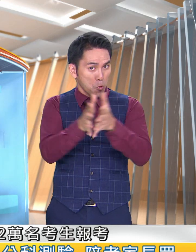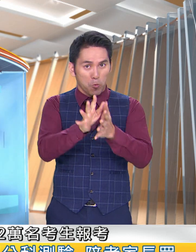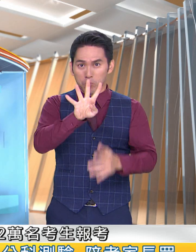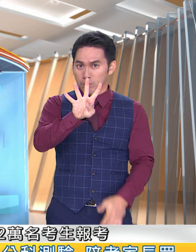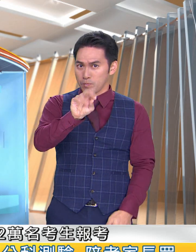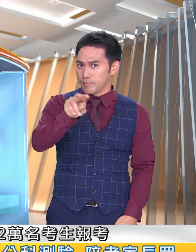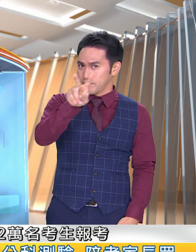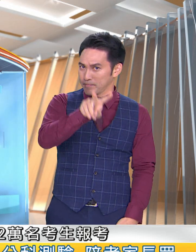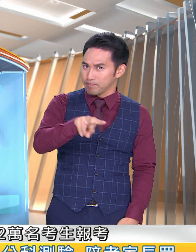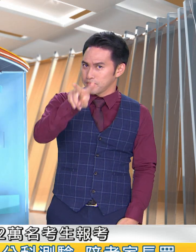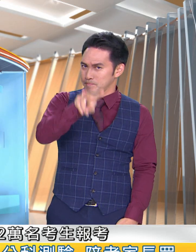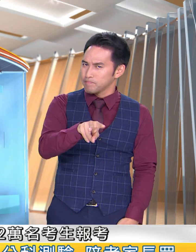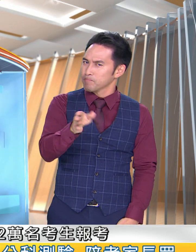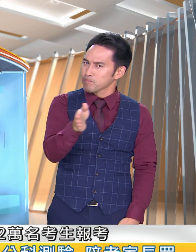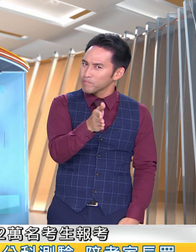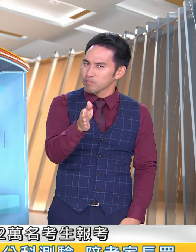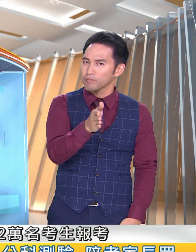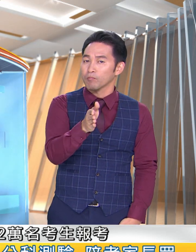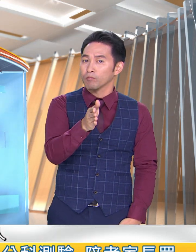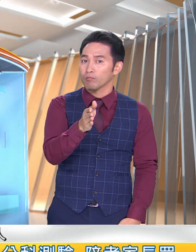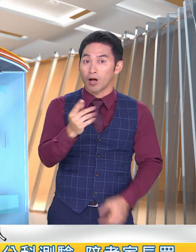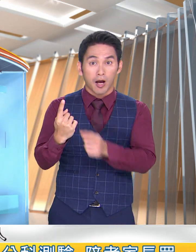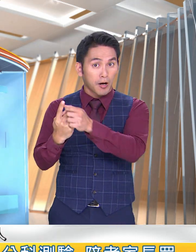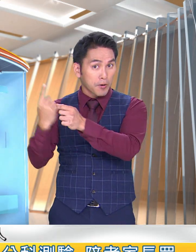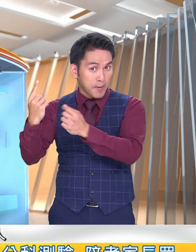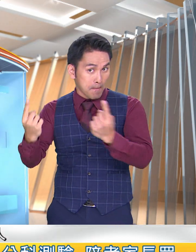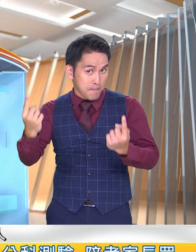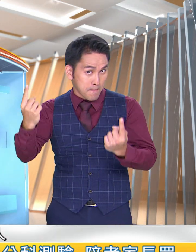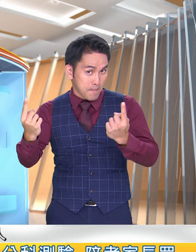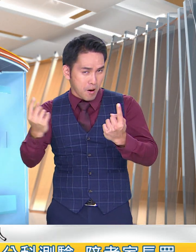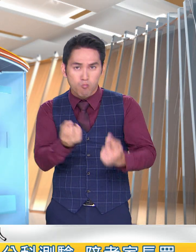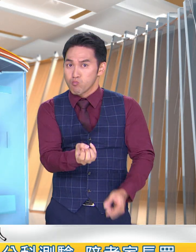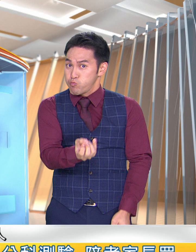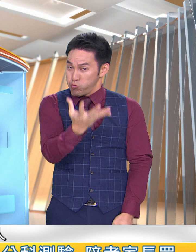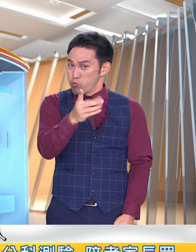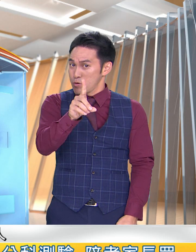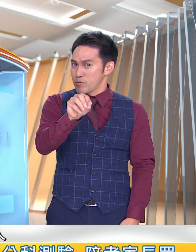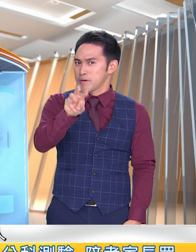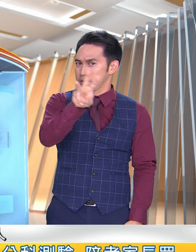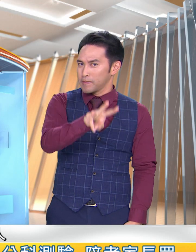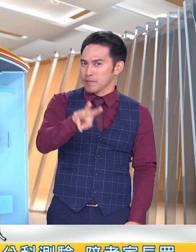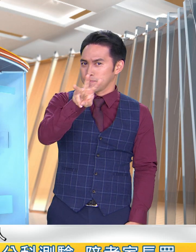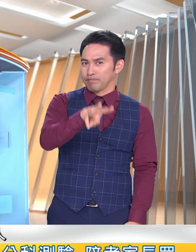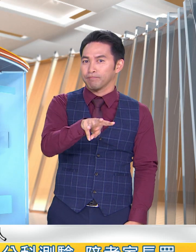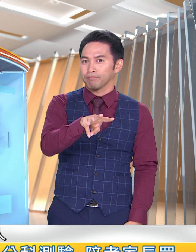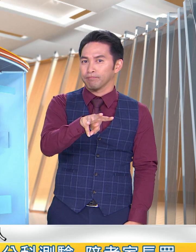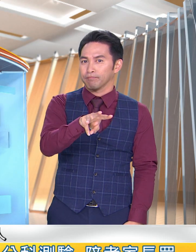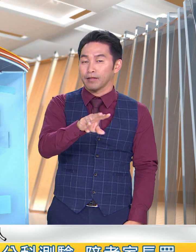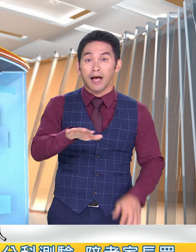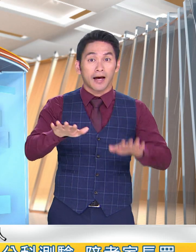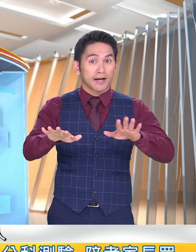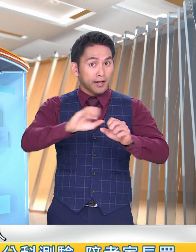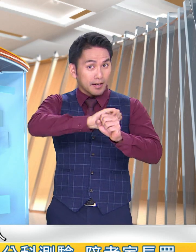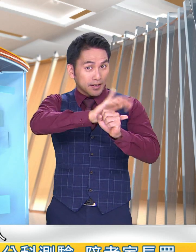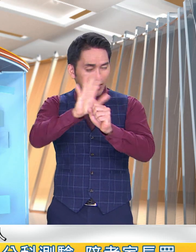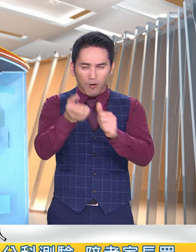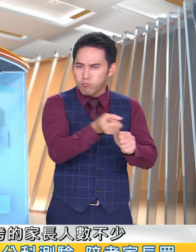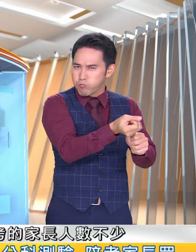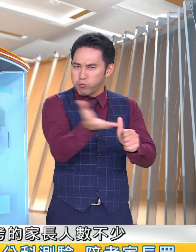考生报考，比去年大增了 1.3 万多人。而随着疫情解